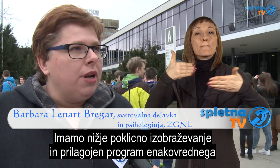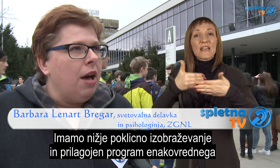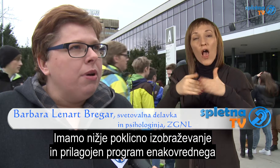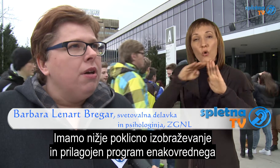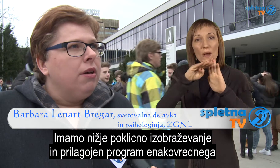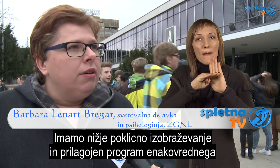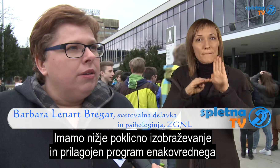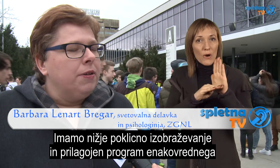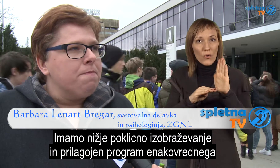program